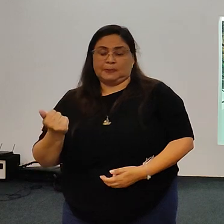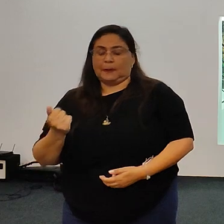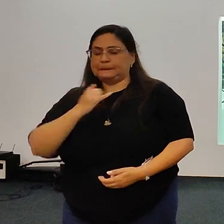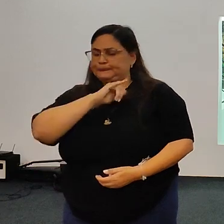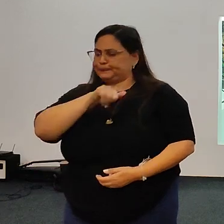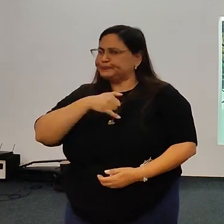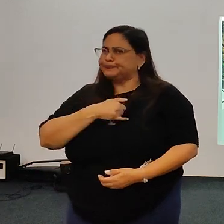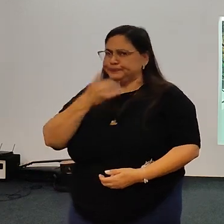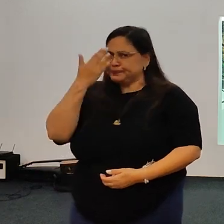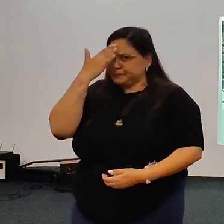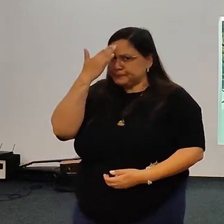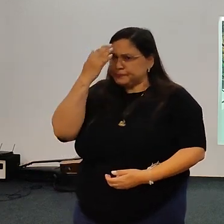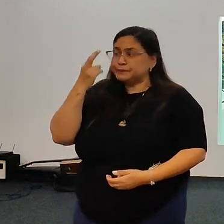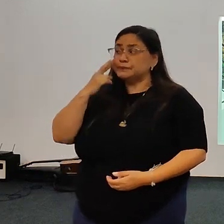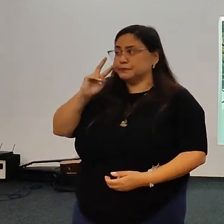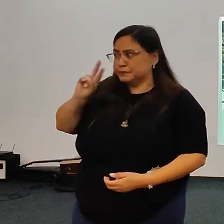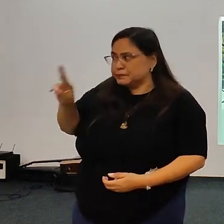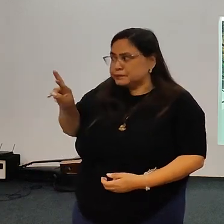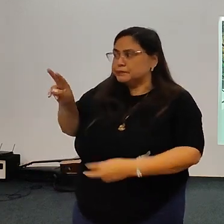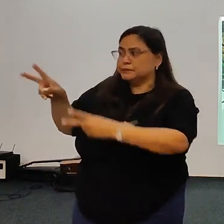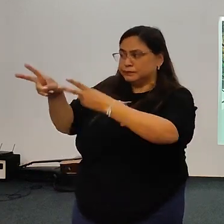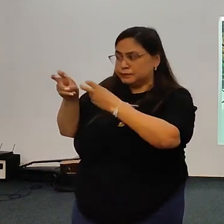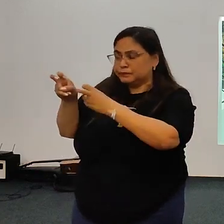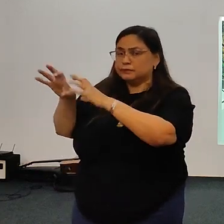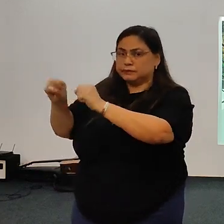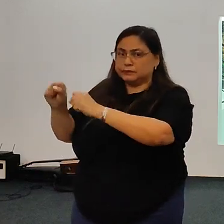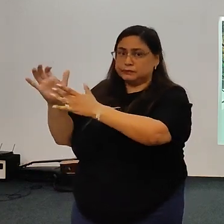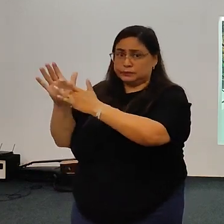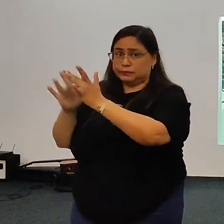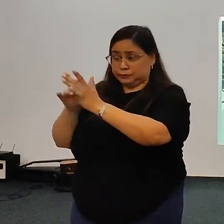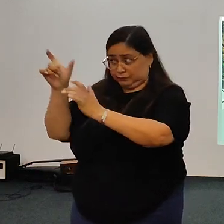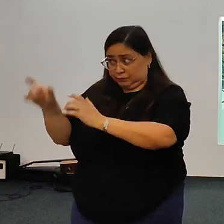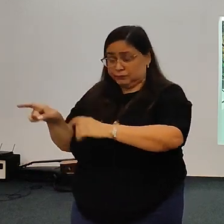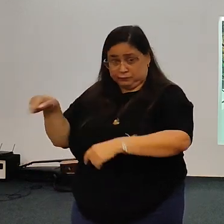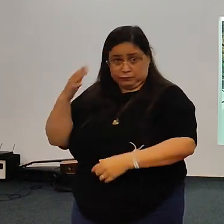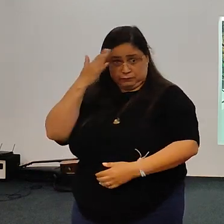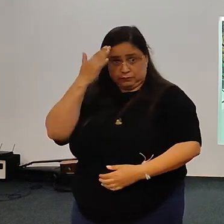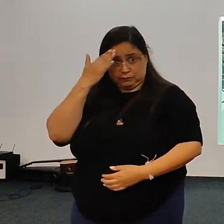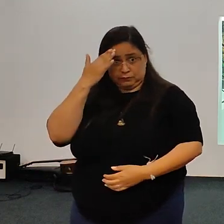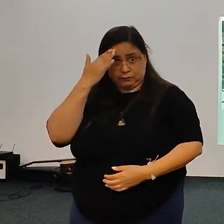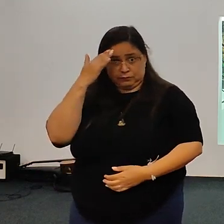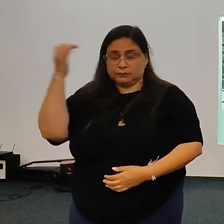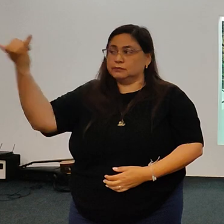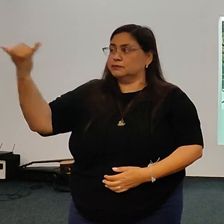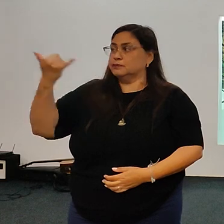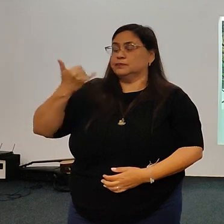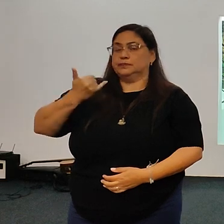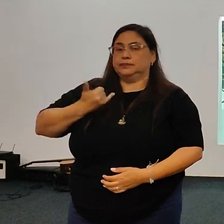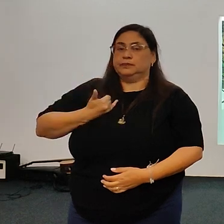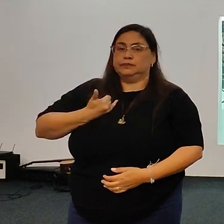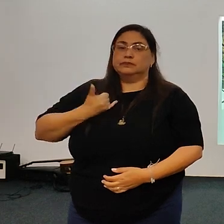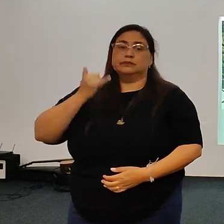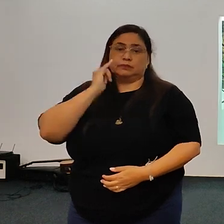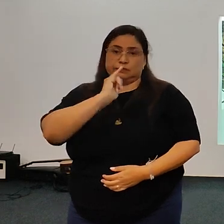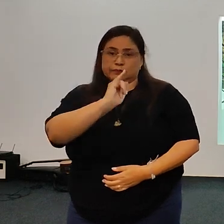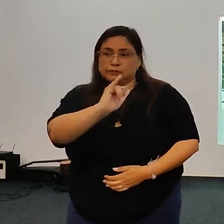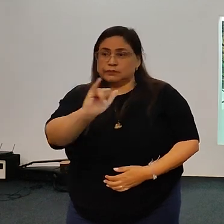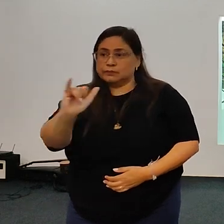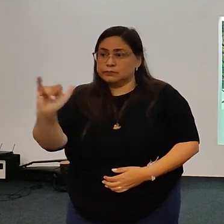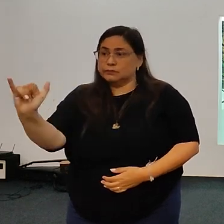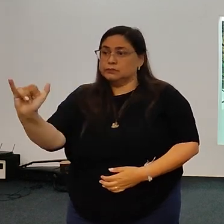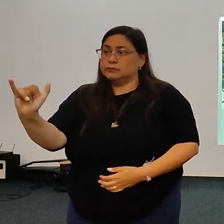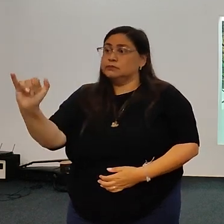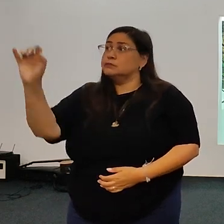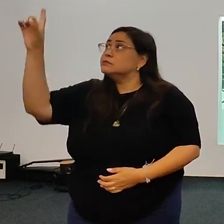olha, sabe aquele que eu ouvi e toquei? Eu recebi uma mensagem dele e transmito a vocês